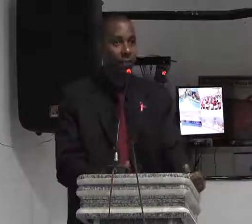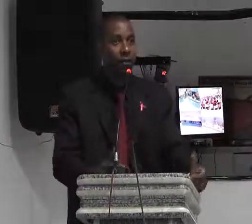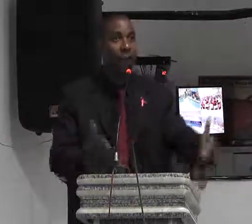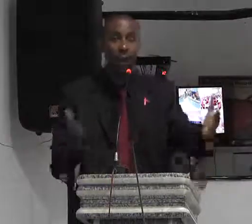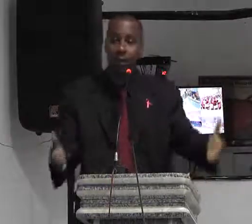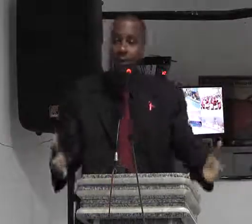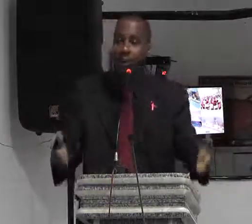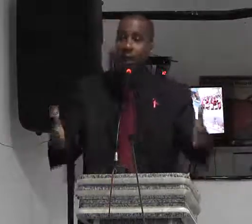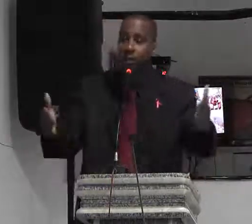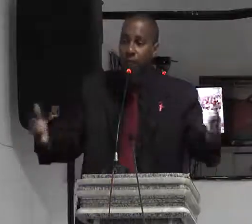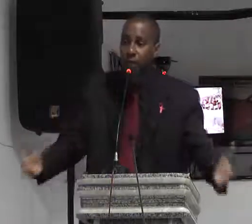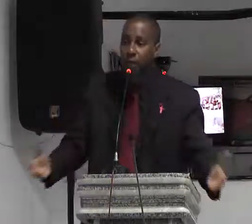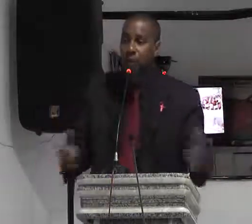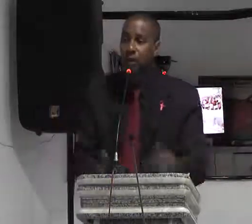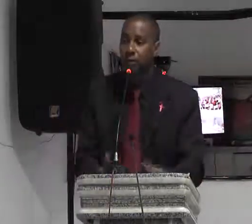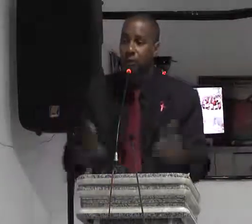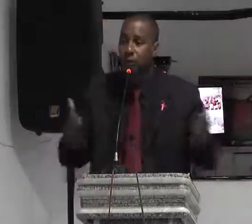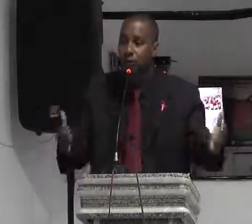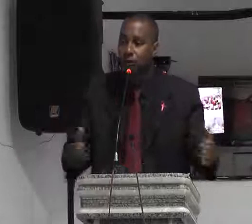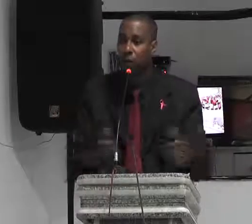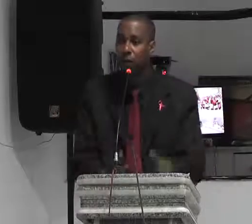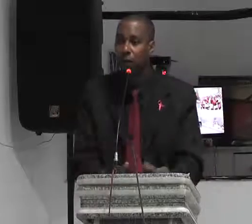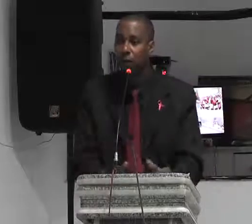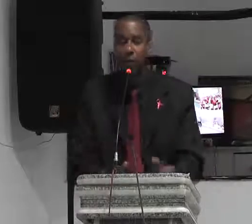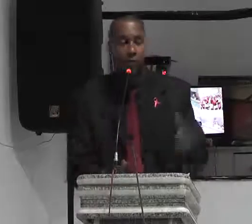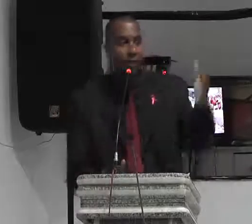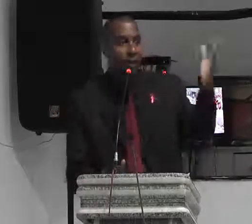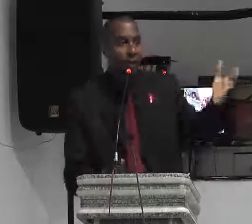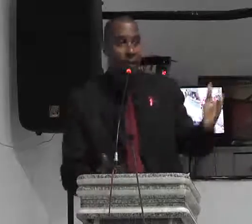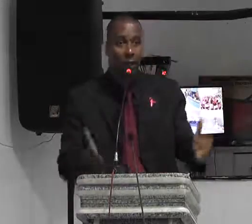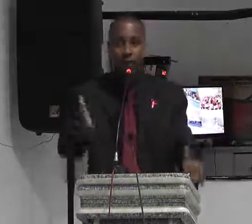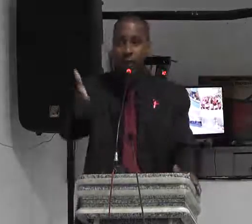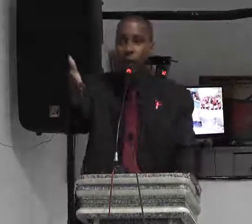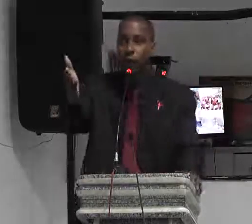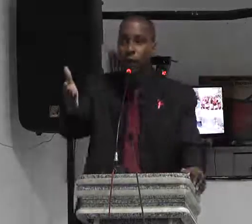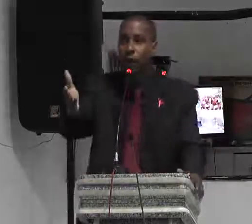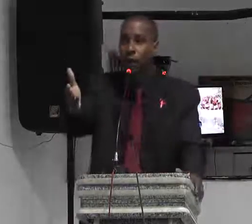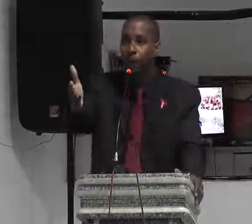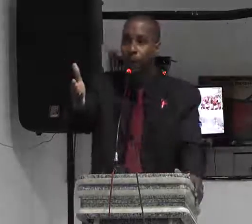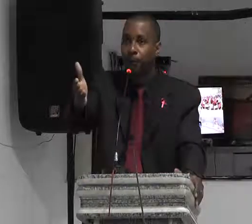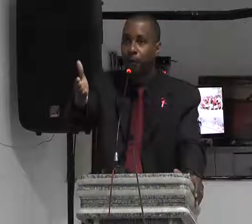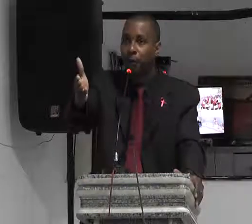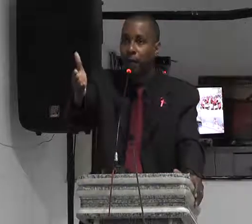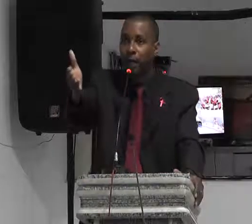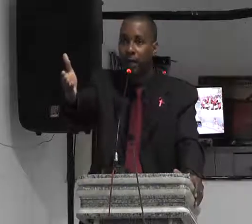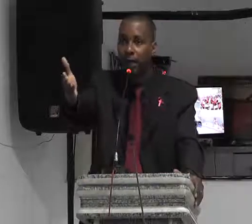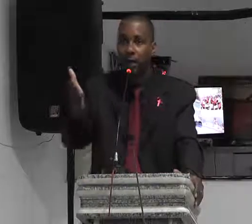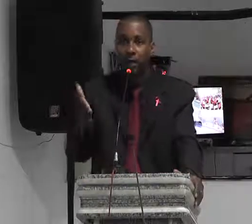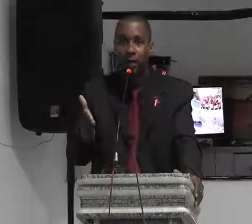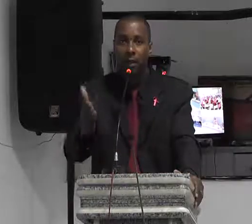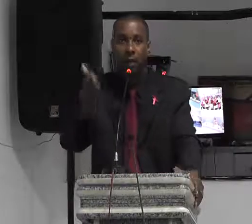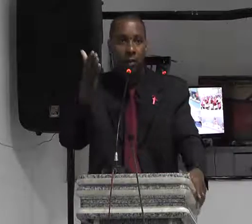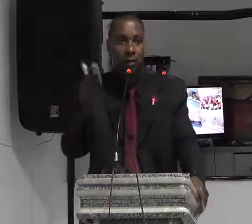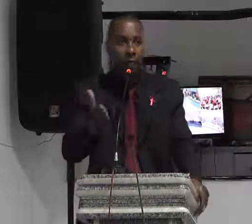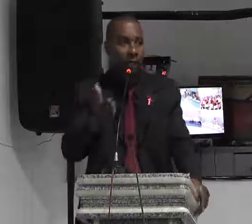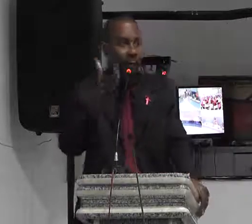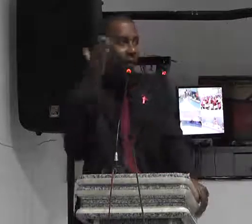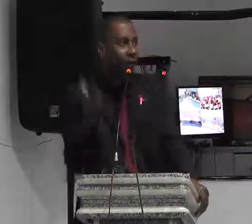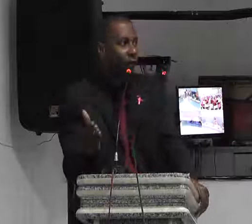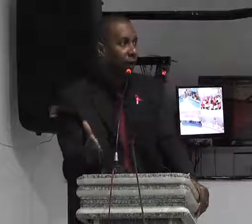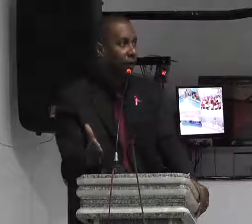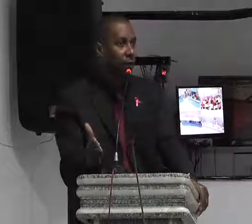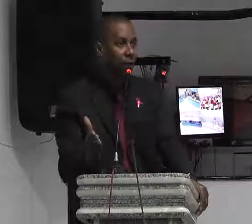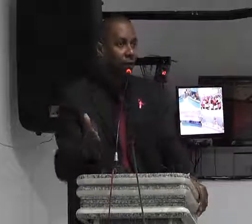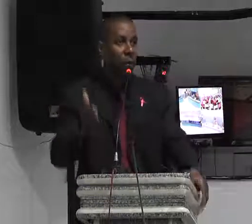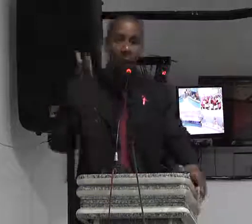gente? Quem vai perder são os ilhéenses, somos nós que a gente vai ter. Eu desafio aqui, ó, a um vereador aqui que não tem aquele pai